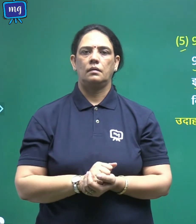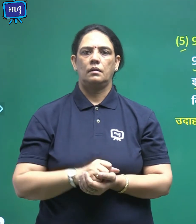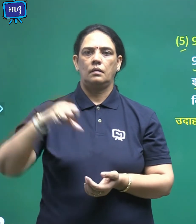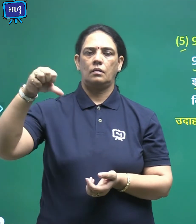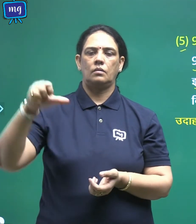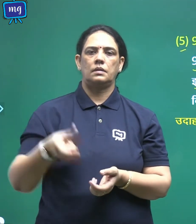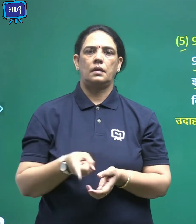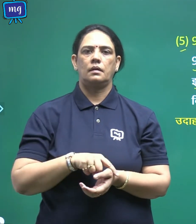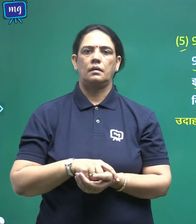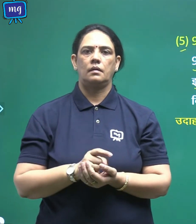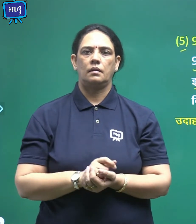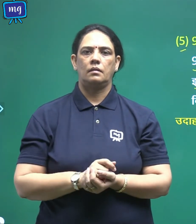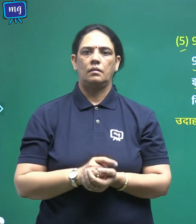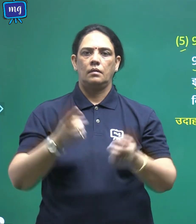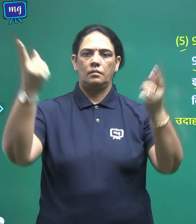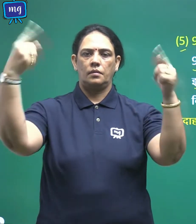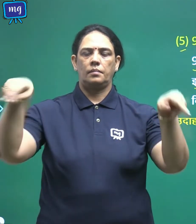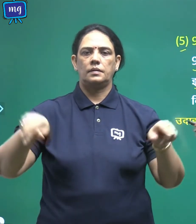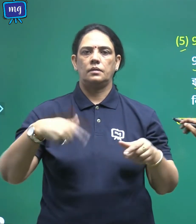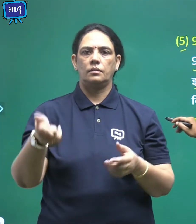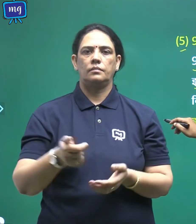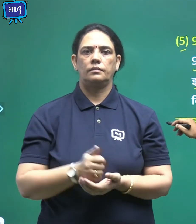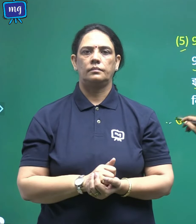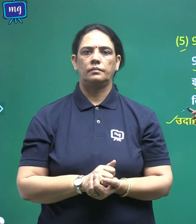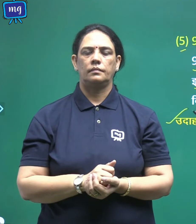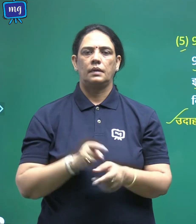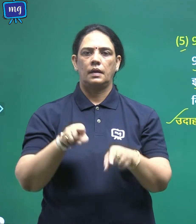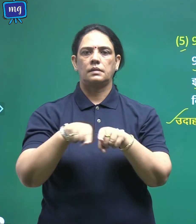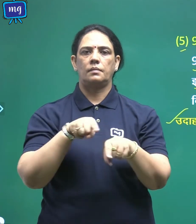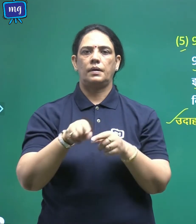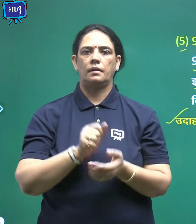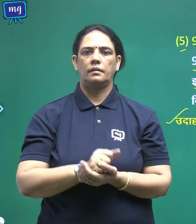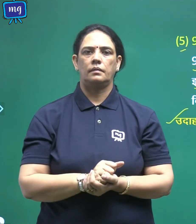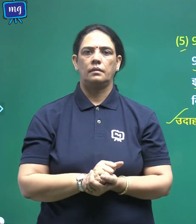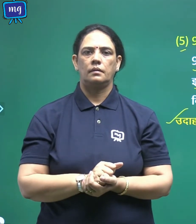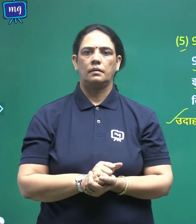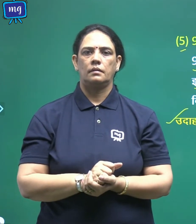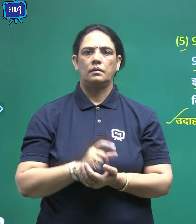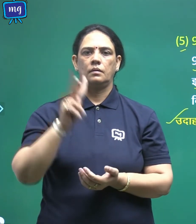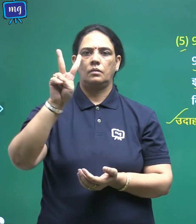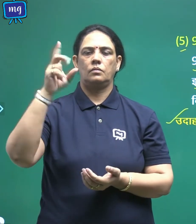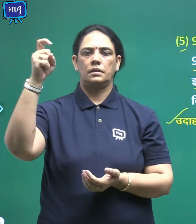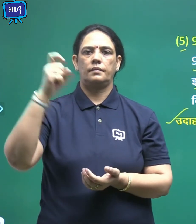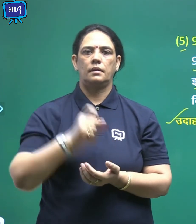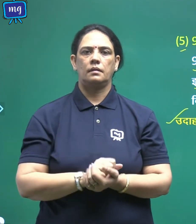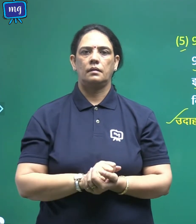9 से विभाज्य हो। उदाहरण 27,